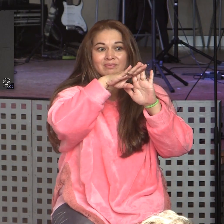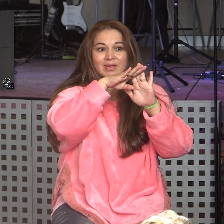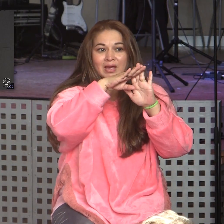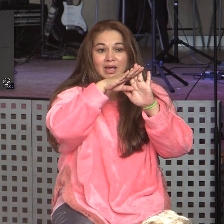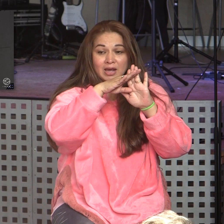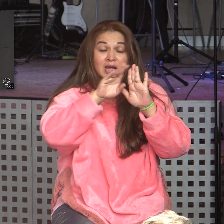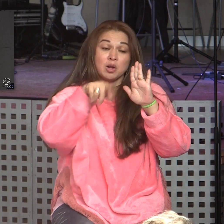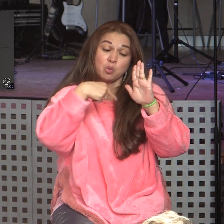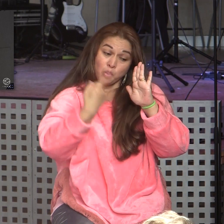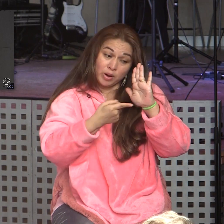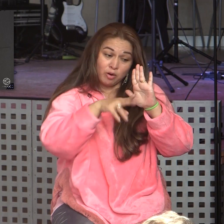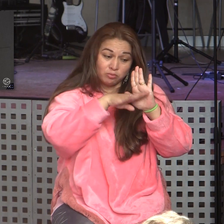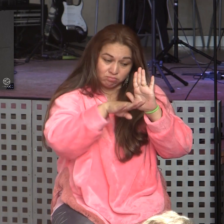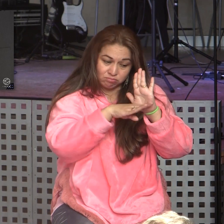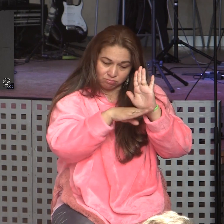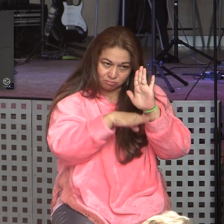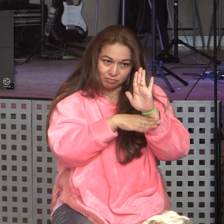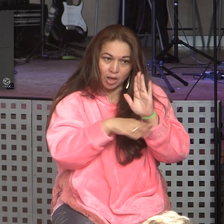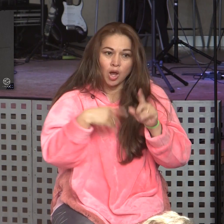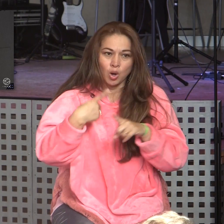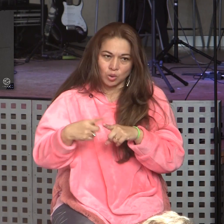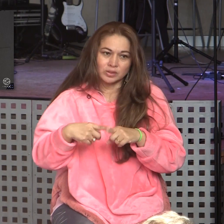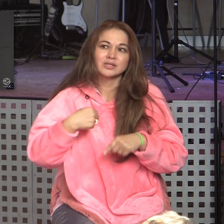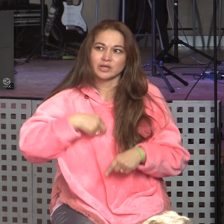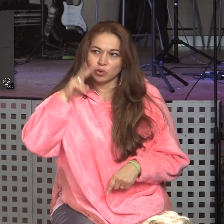bebida, sino que es